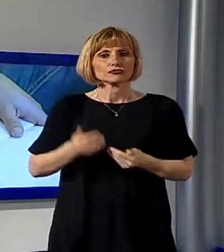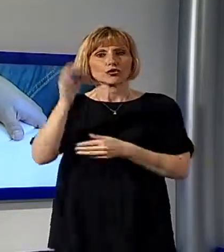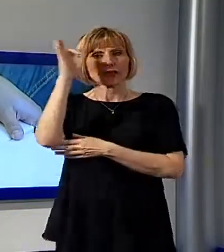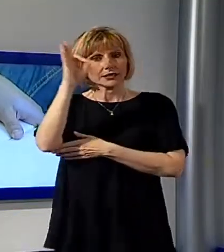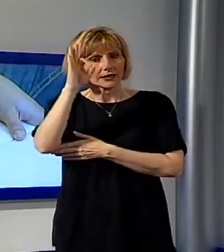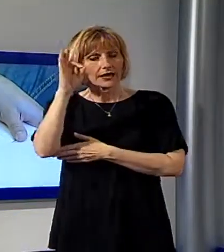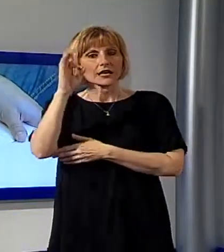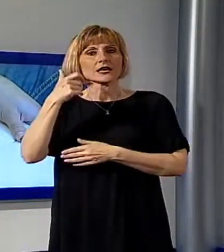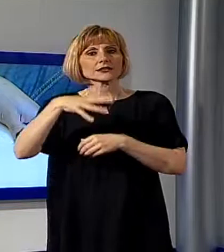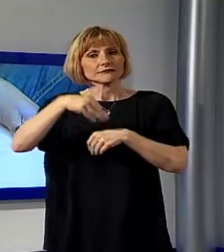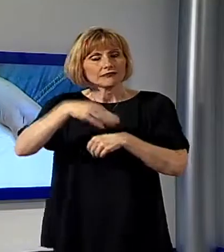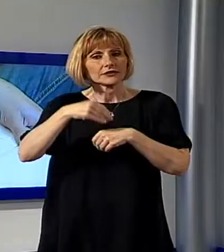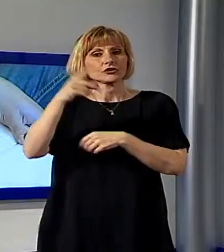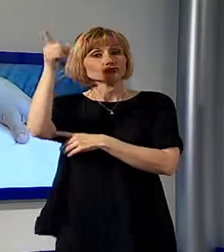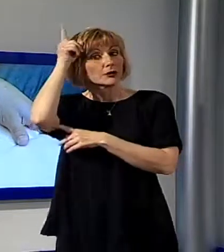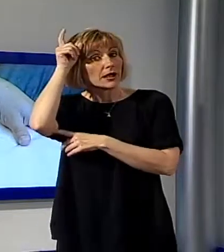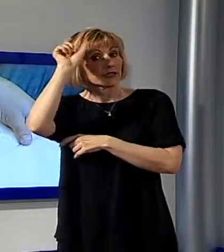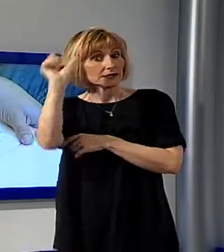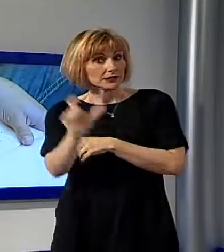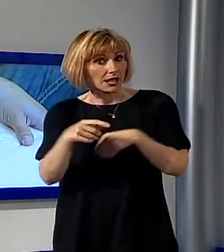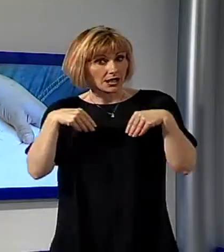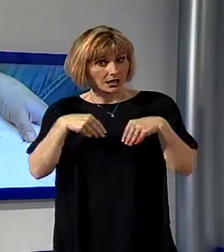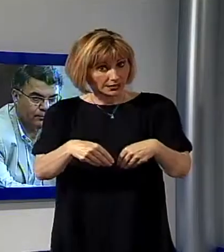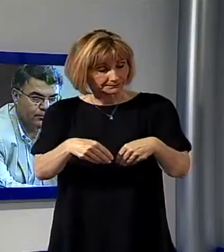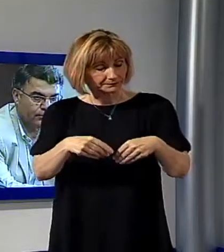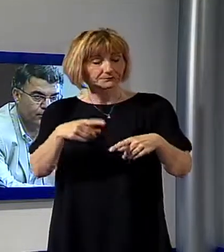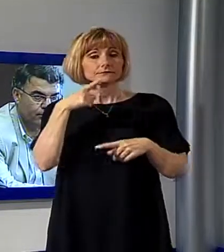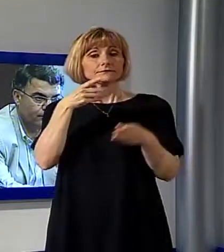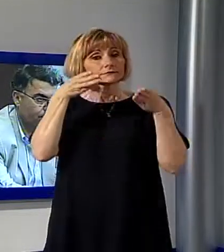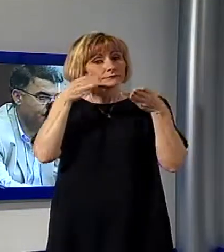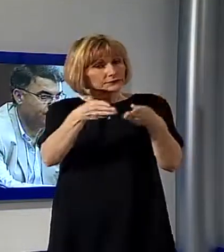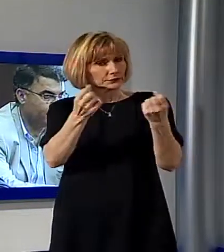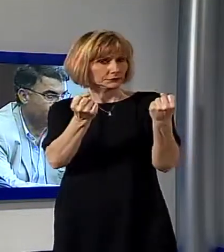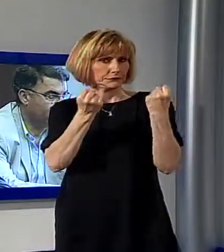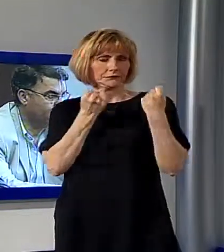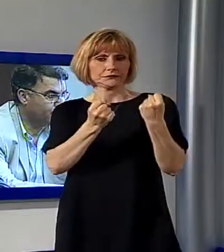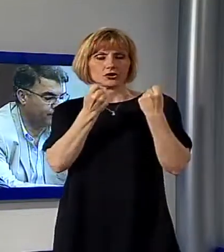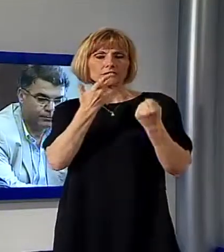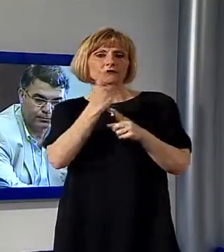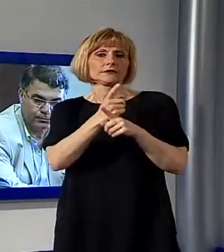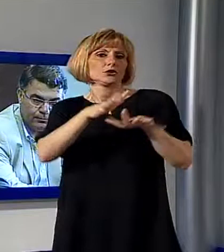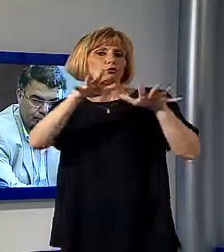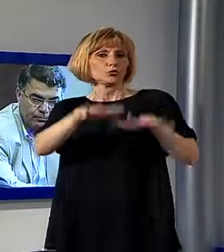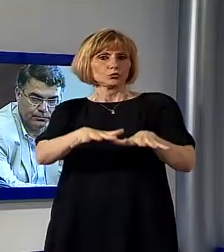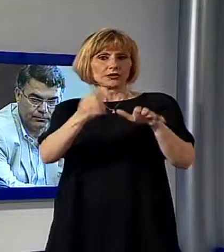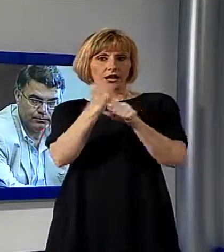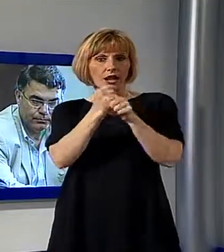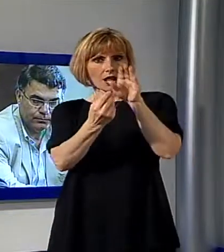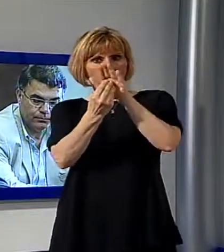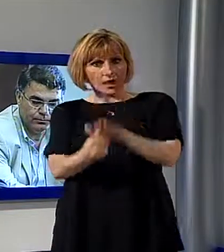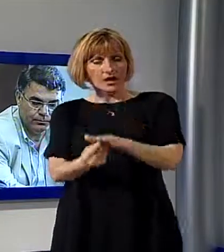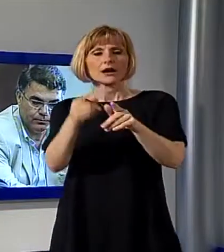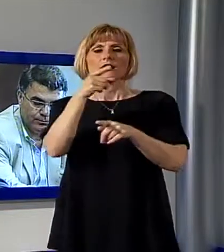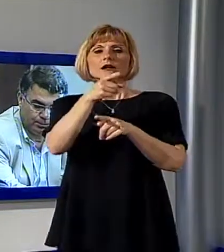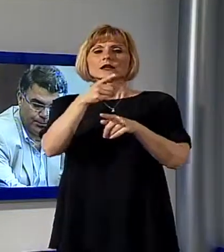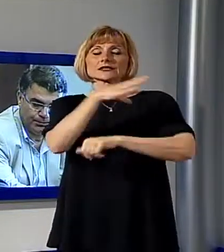e ovviamente l'Italia. Il settore è fortemente internazionalizzato e dunque, per tutelare i lavoratori, i sindacati hanno